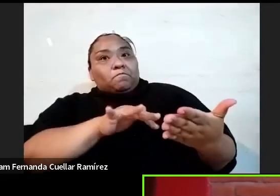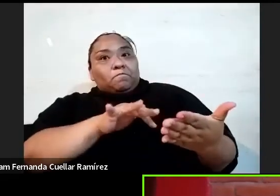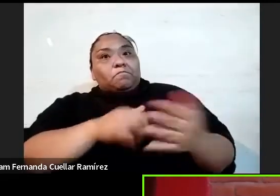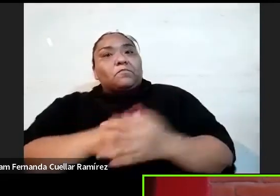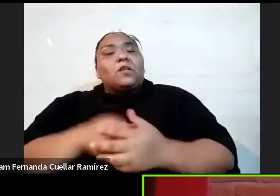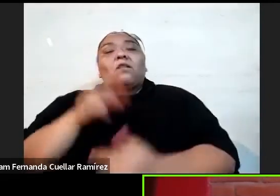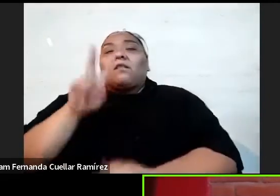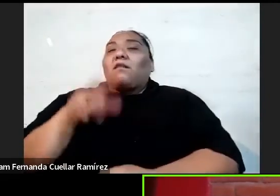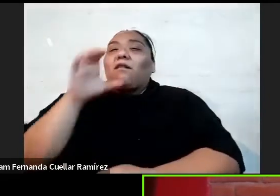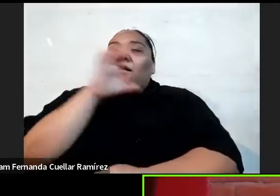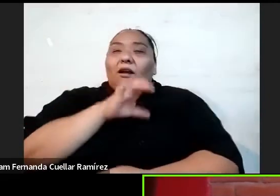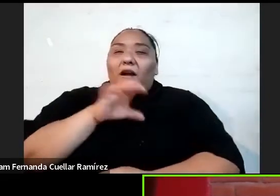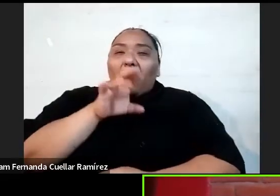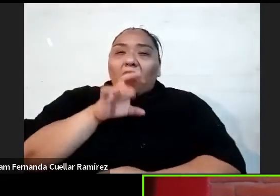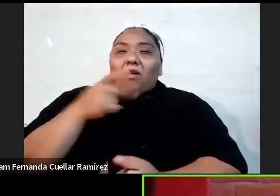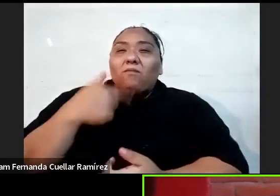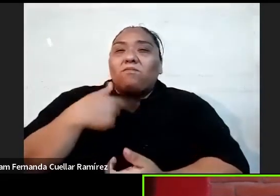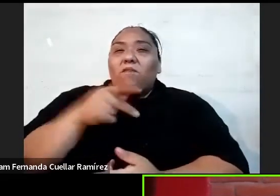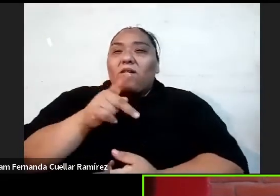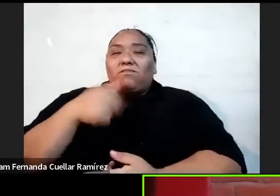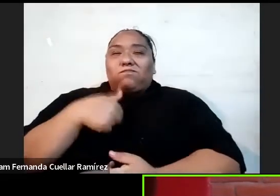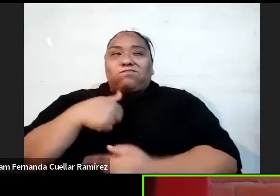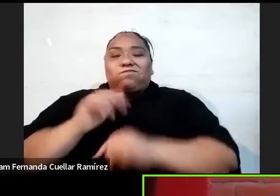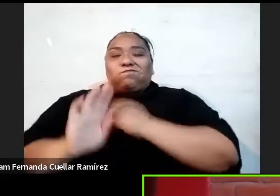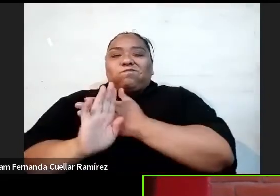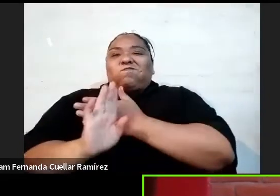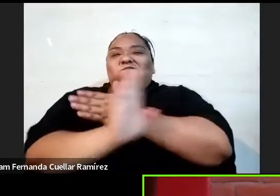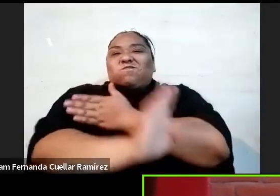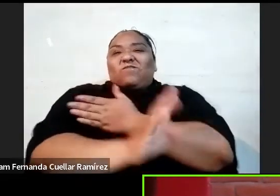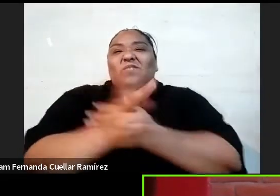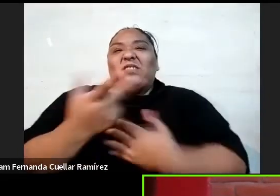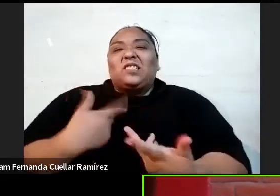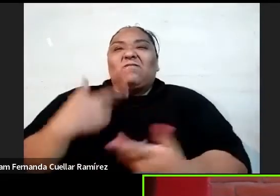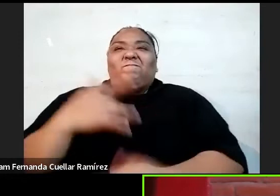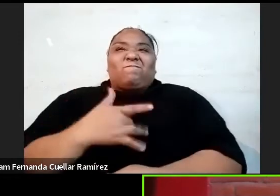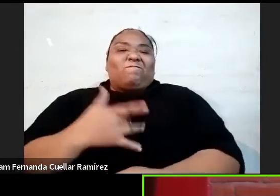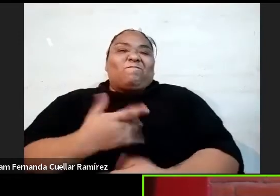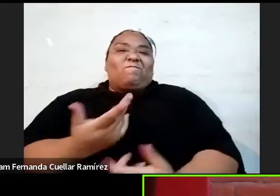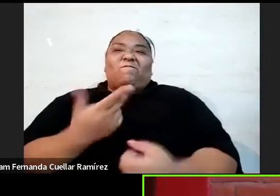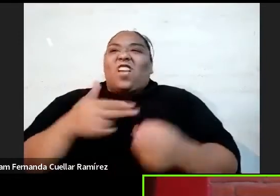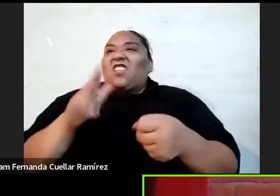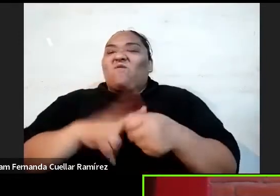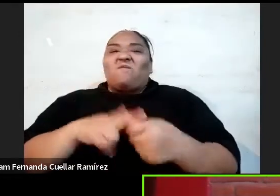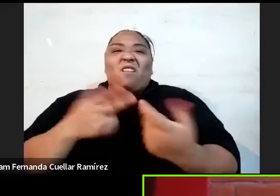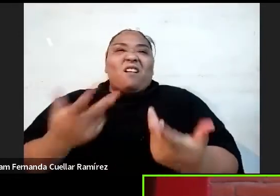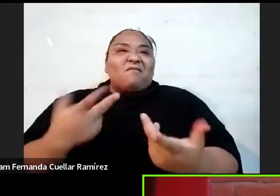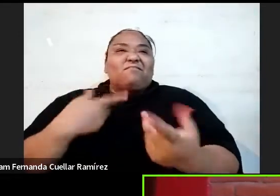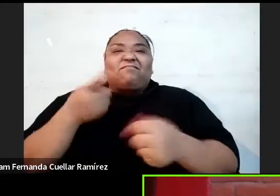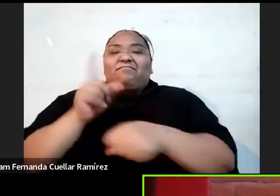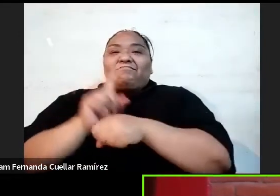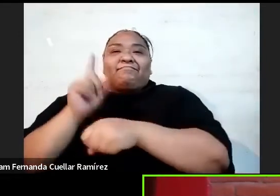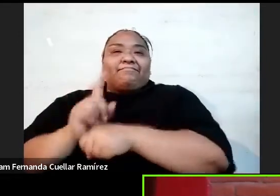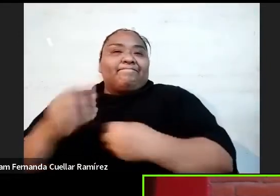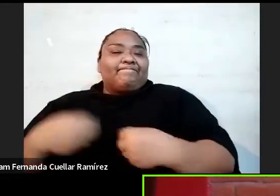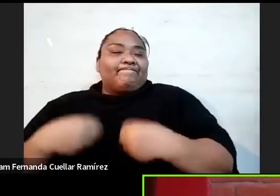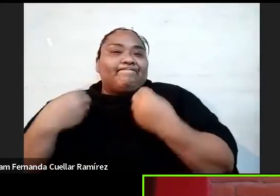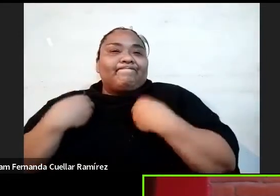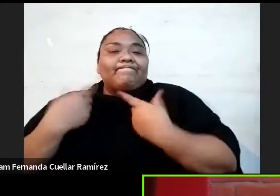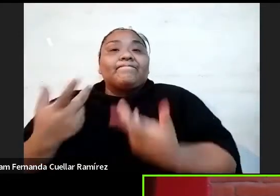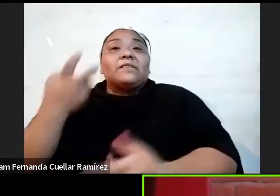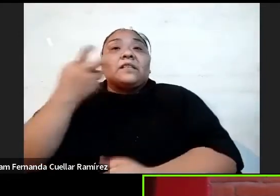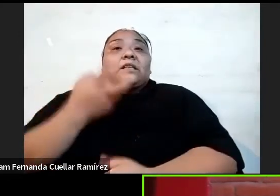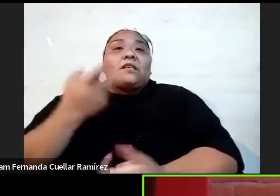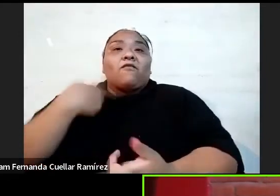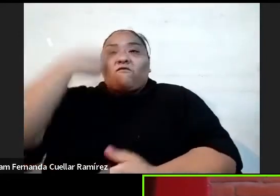esa parte de mí, porque sentía que era muy normal, muy cotidiana esa parte en mí que se daba tan